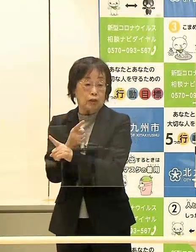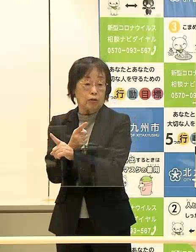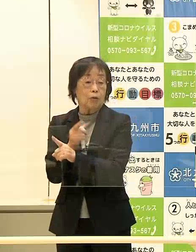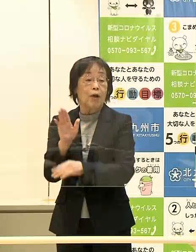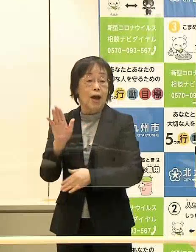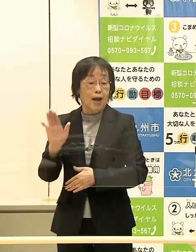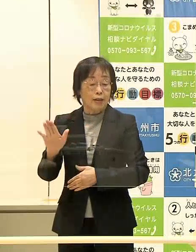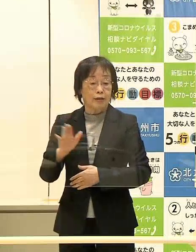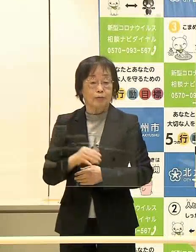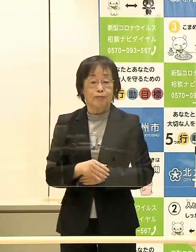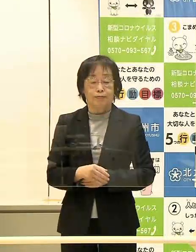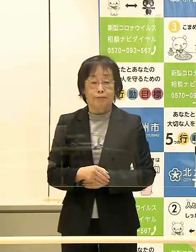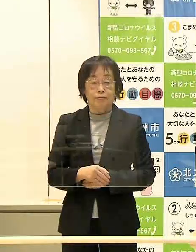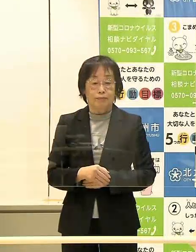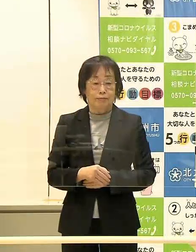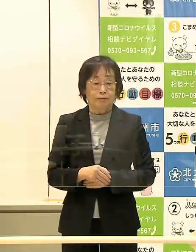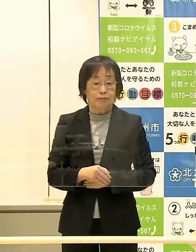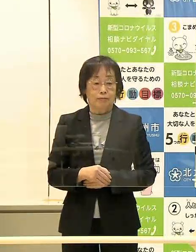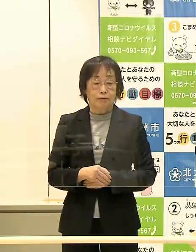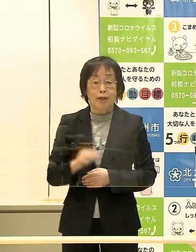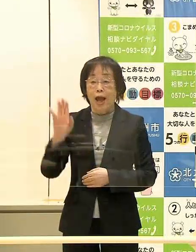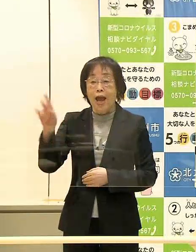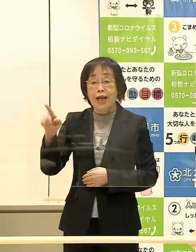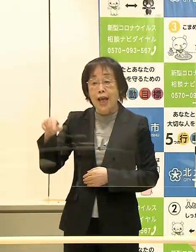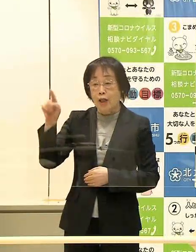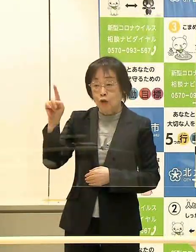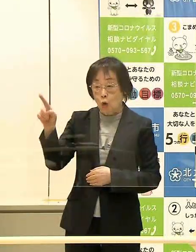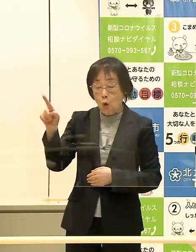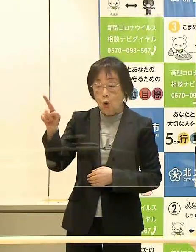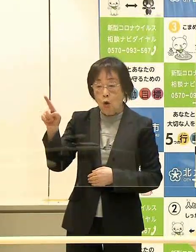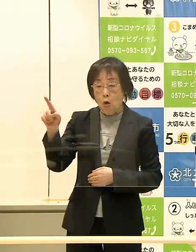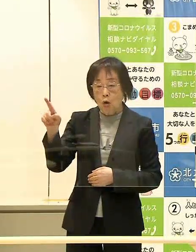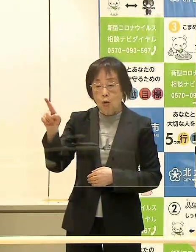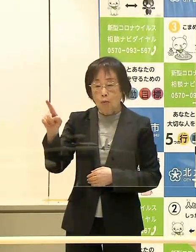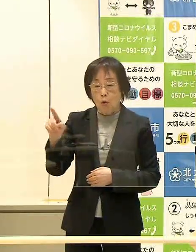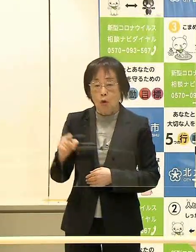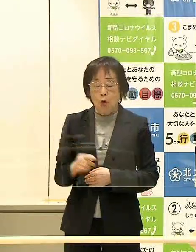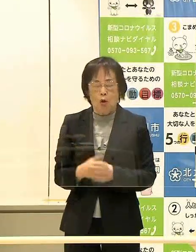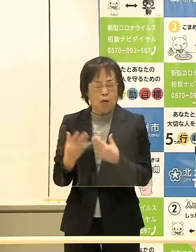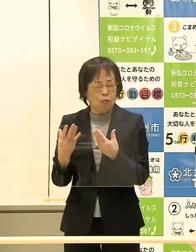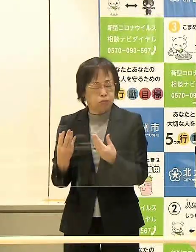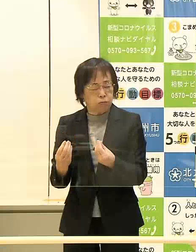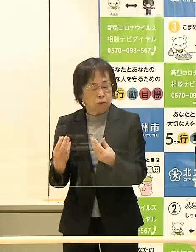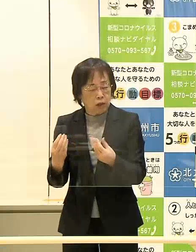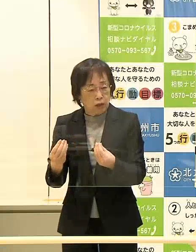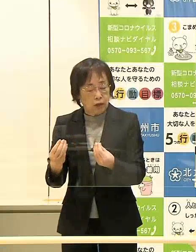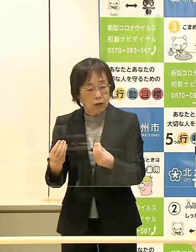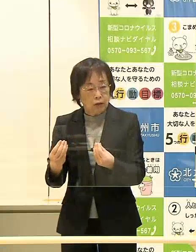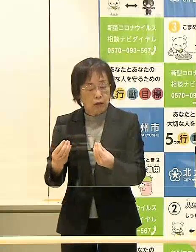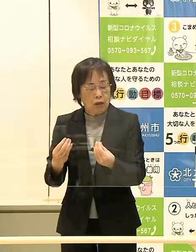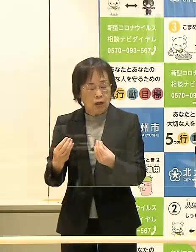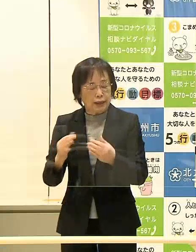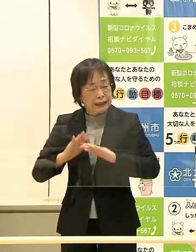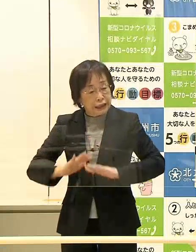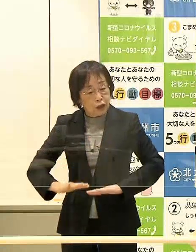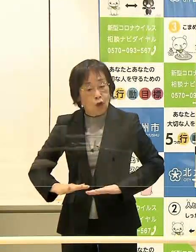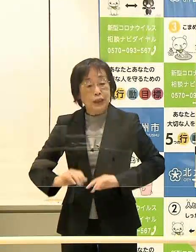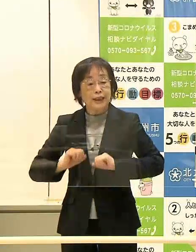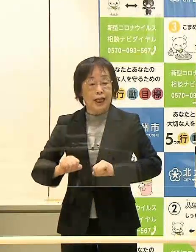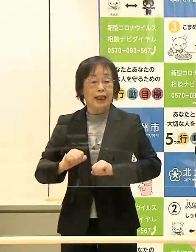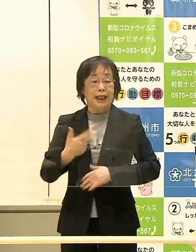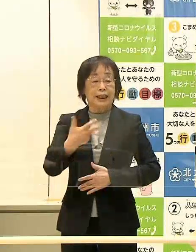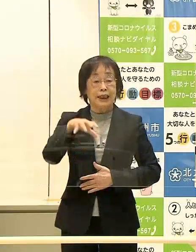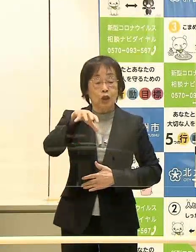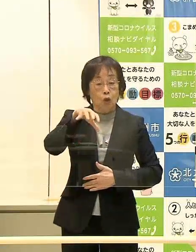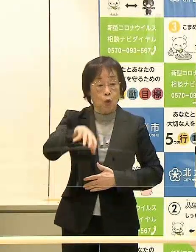て県庁の慎重にそのことは発信をしていると思います従いまして北九州市内